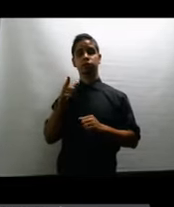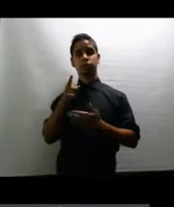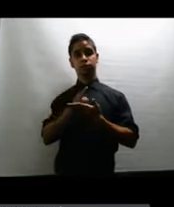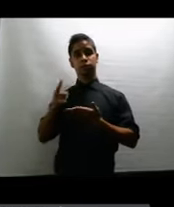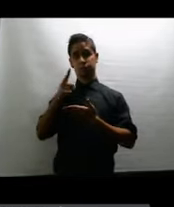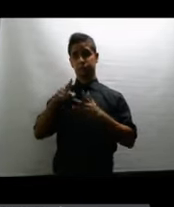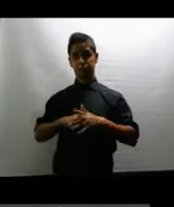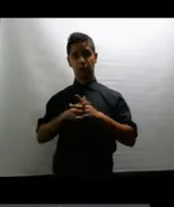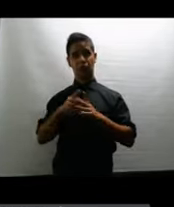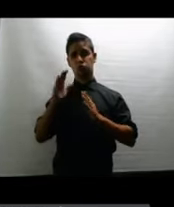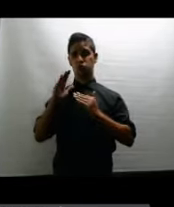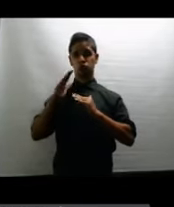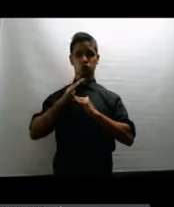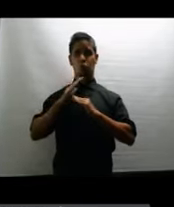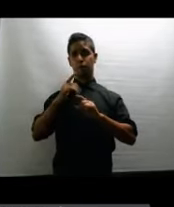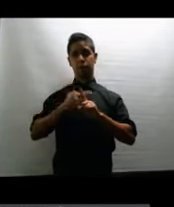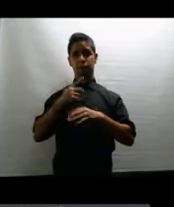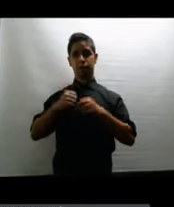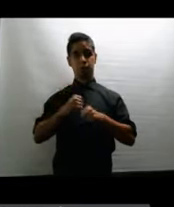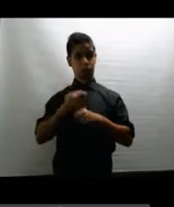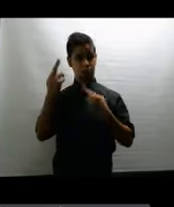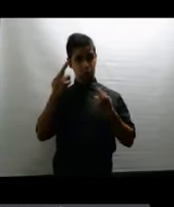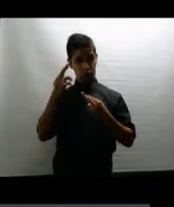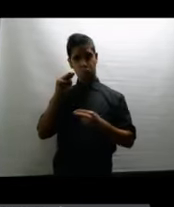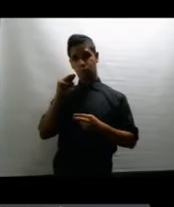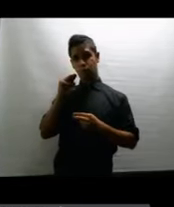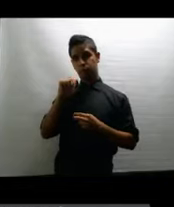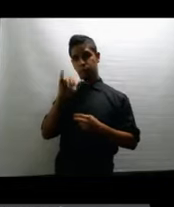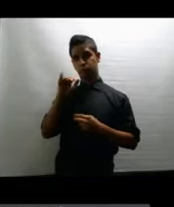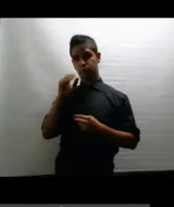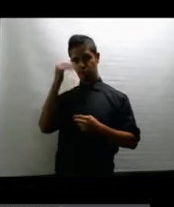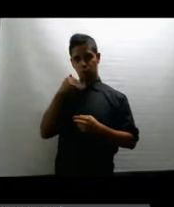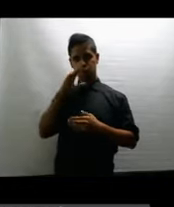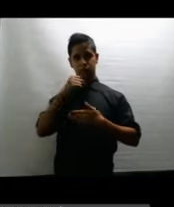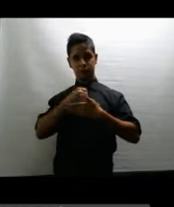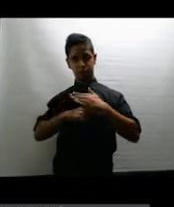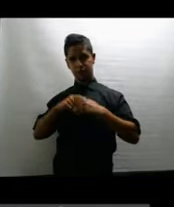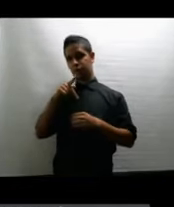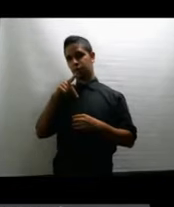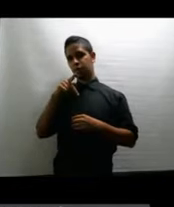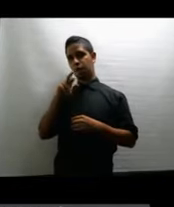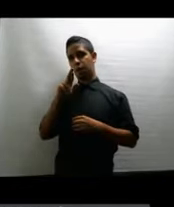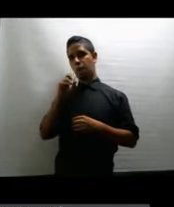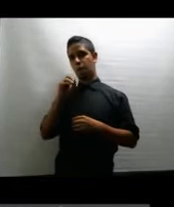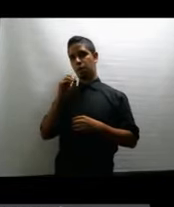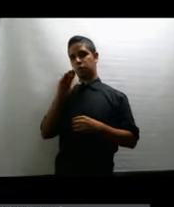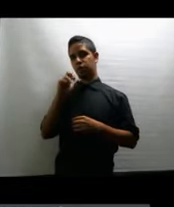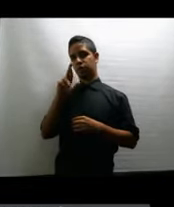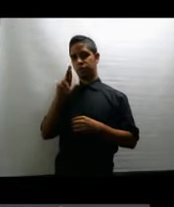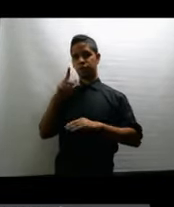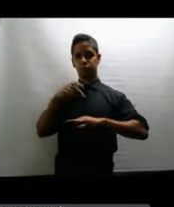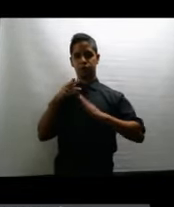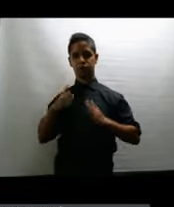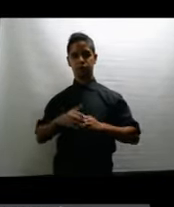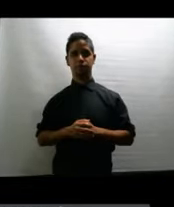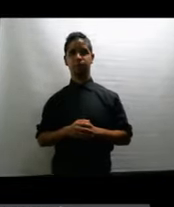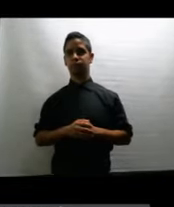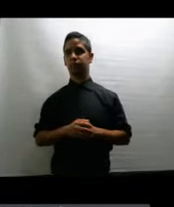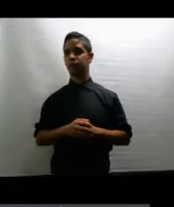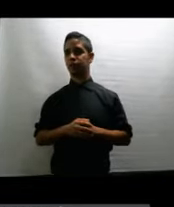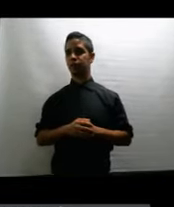año. ¿Por qué? Mayo, no voy a decir por qué. Porque nace una prócer boricua. Ay, Dios mío. Anda. Ay,